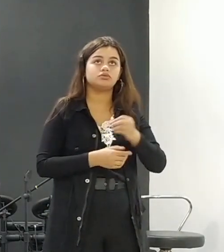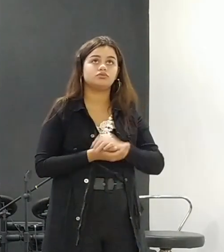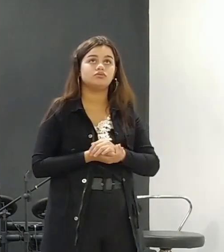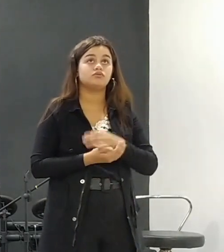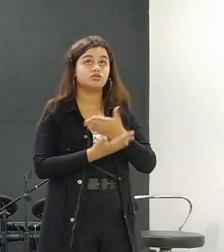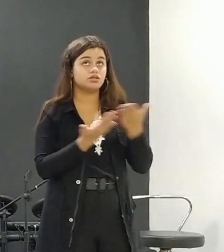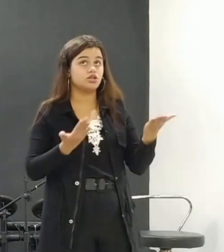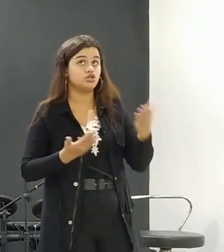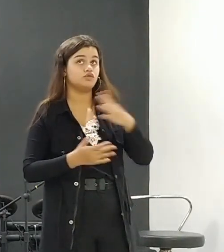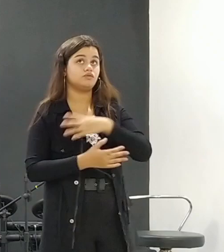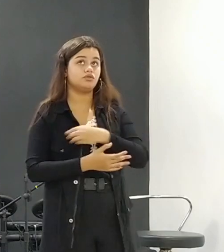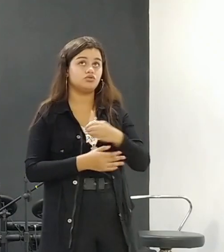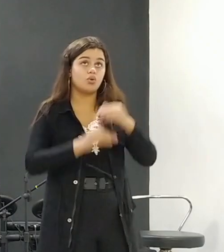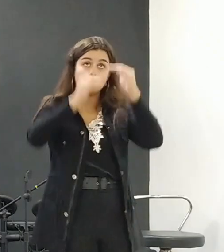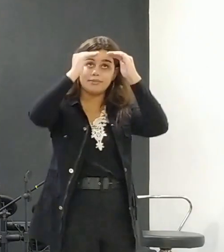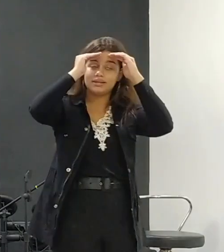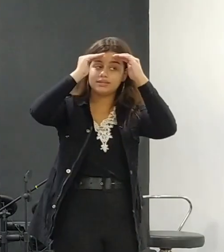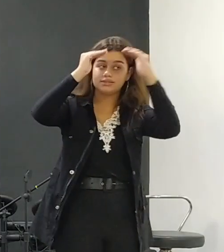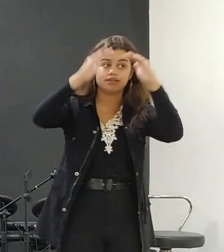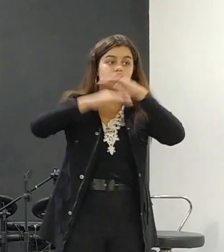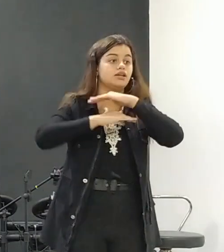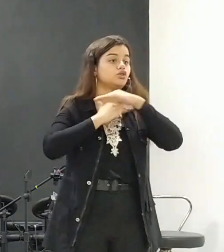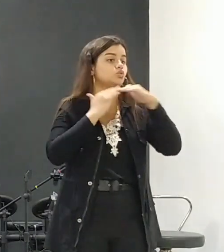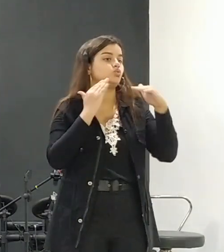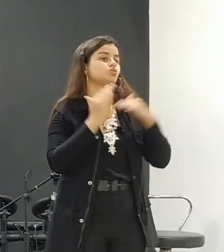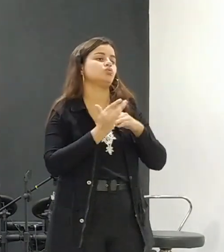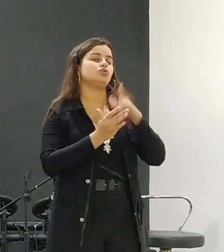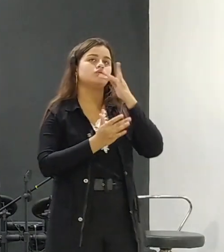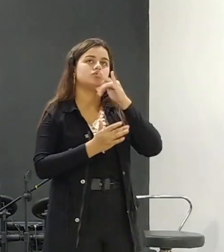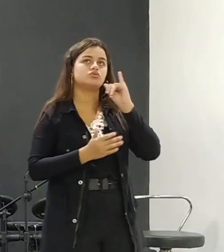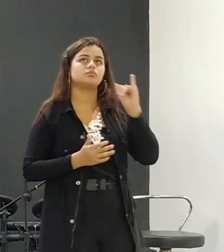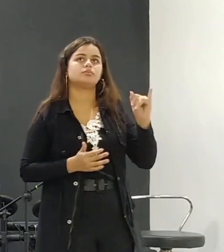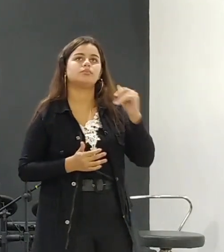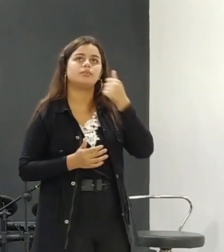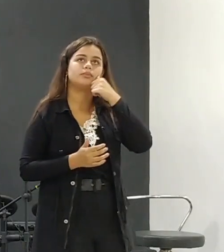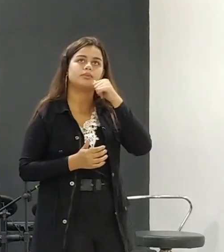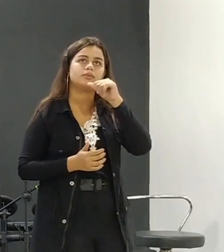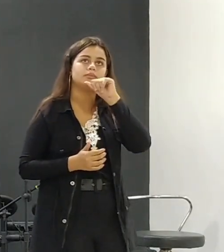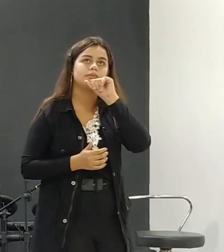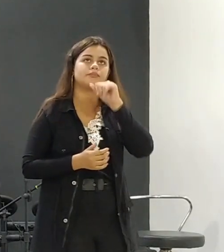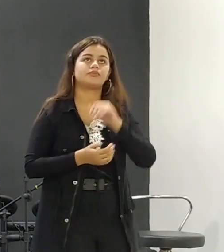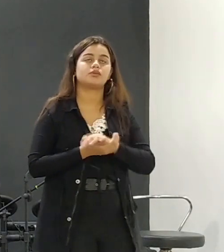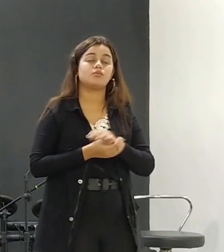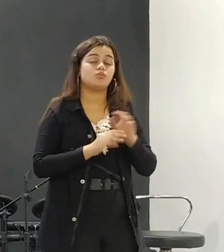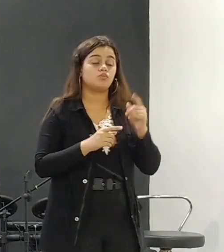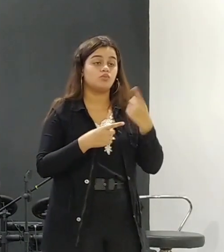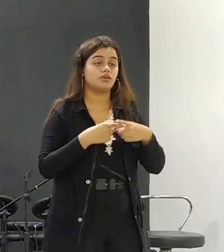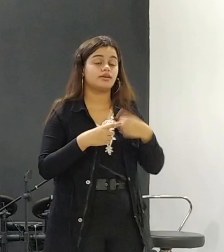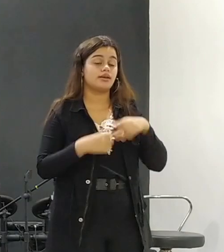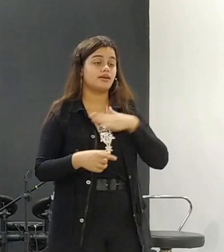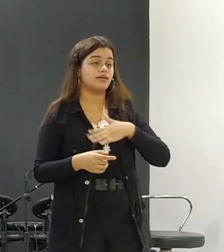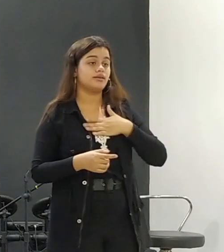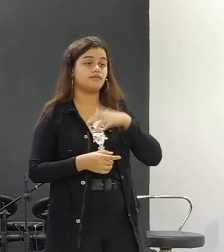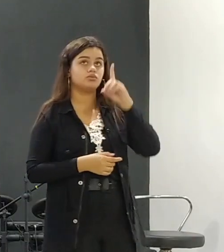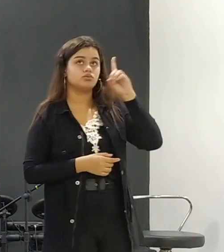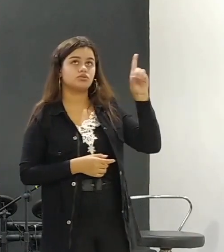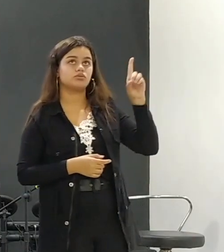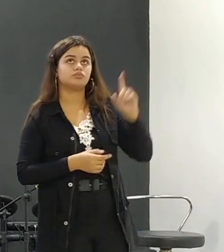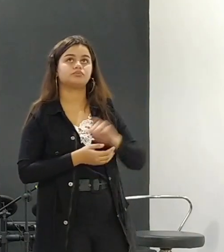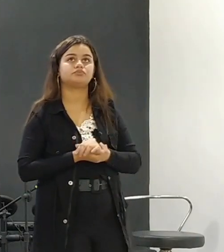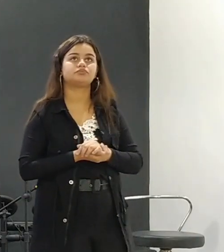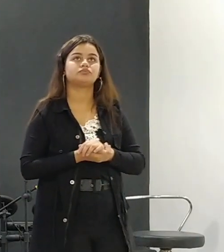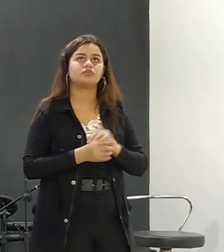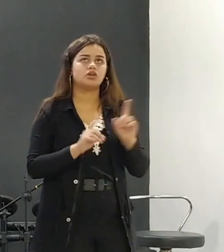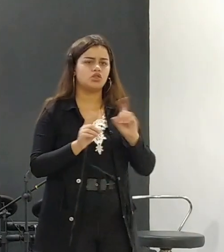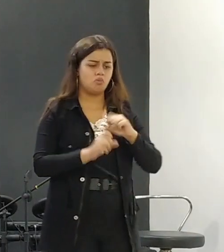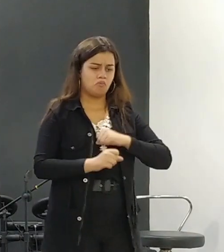obedecei em tudo aos vossos pais, porque isto é agradável ao Senhor. Vós pais, não